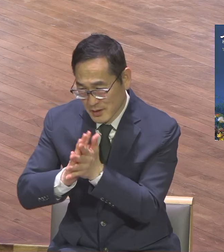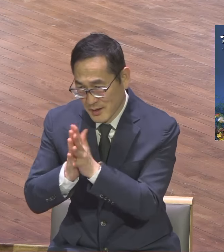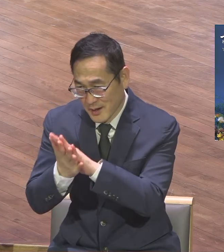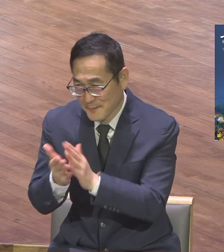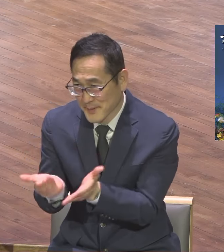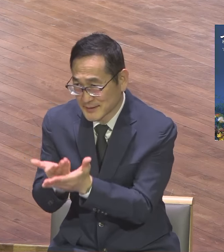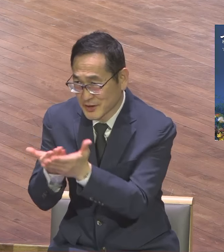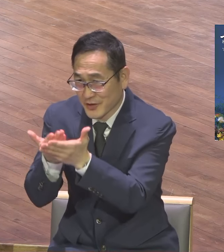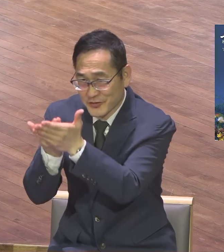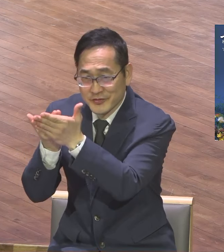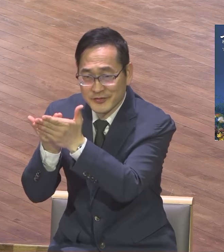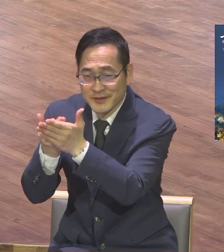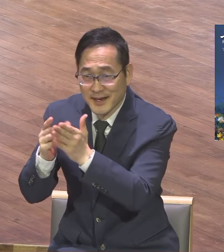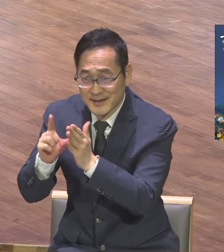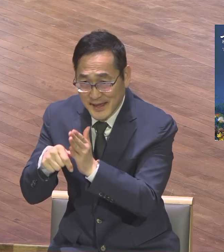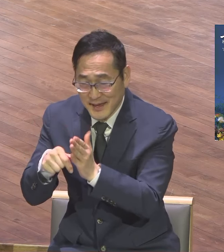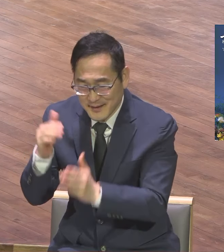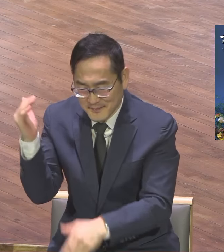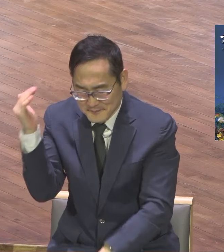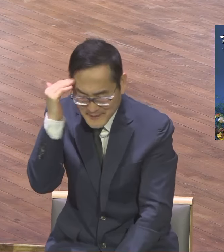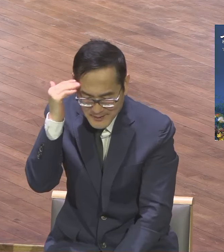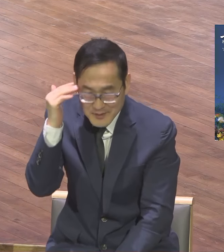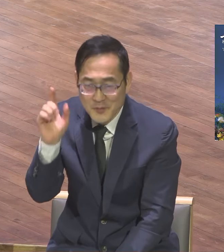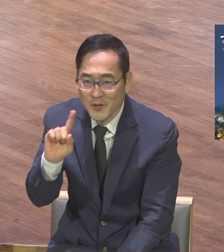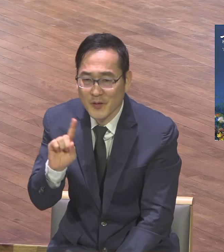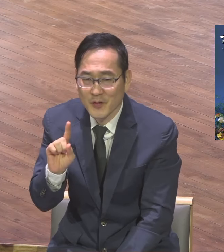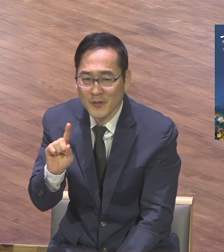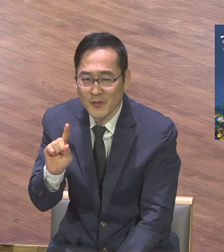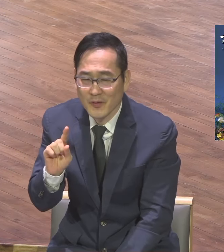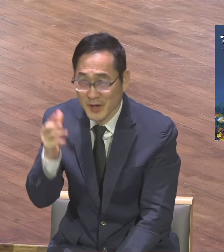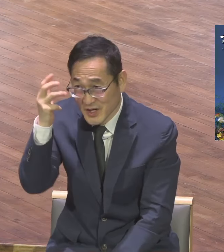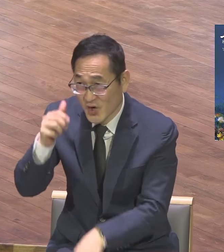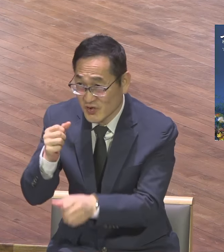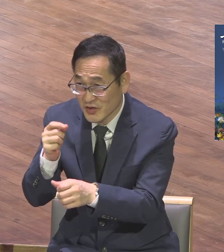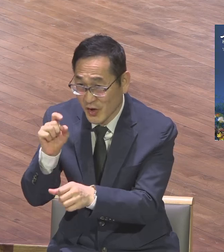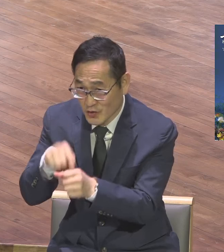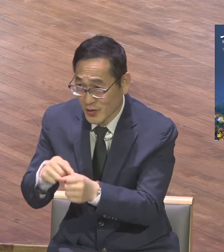가장 큰 발목을 잡는 것이 뭐냐?